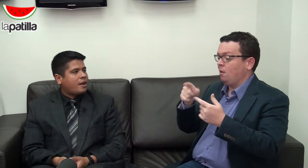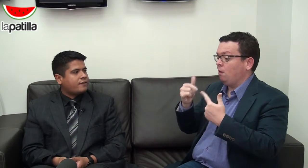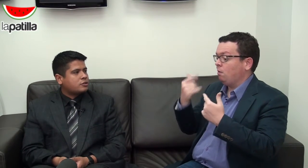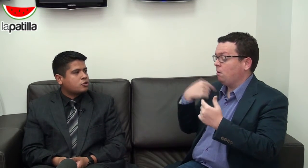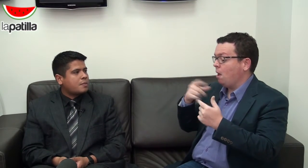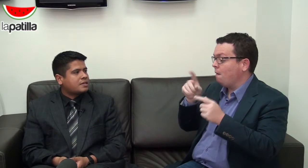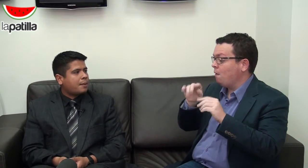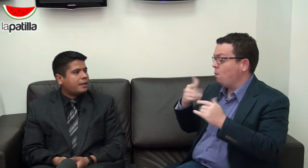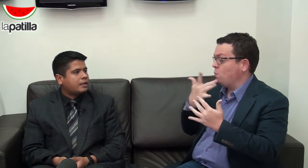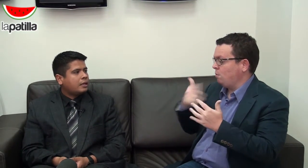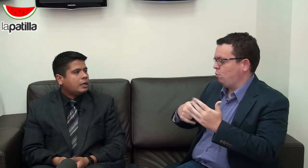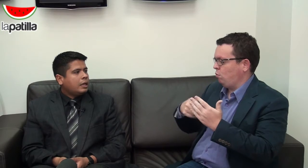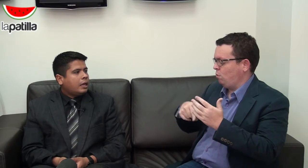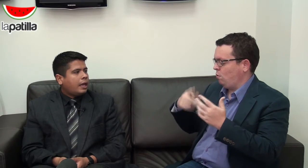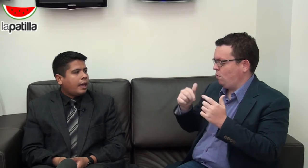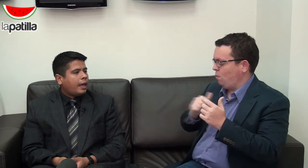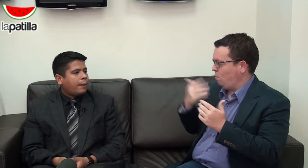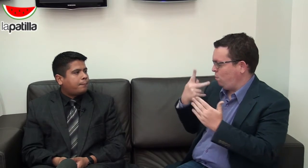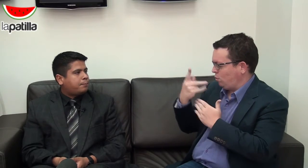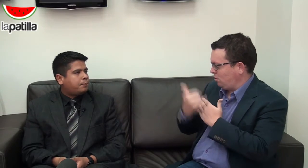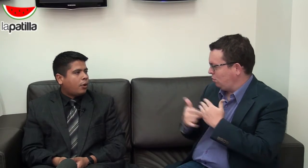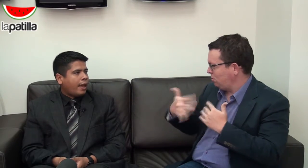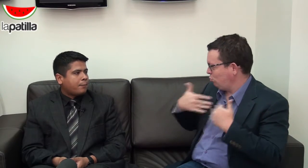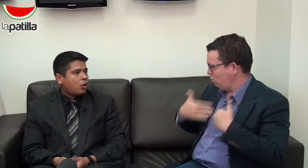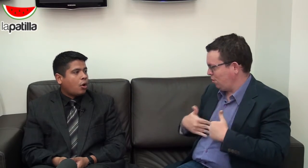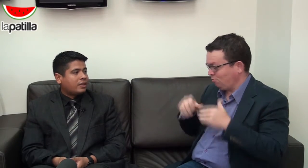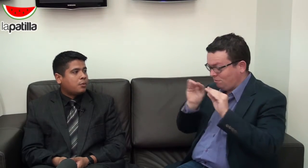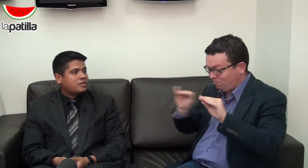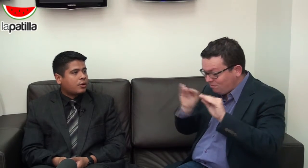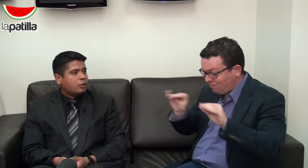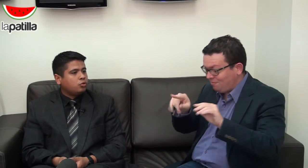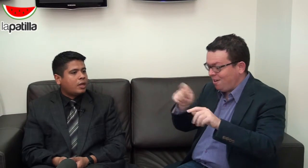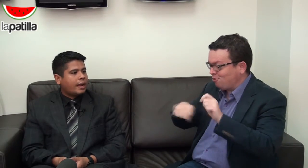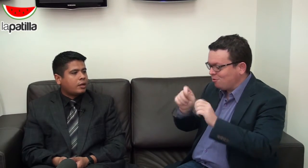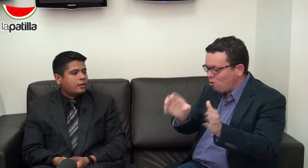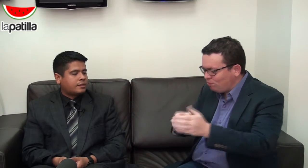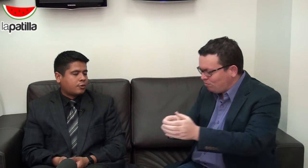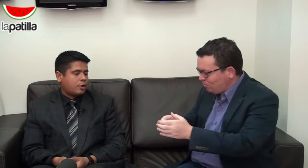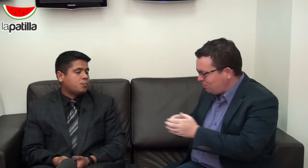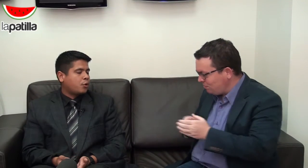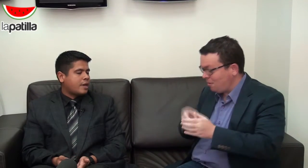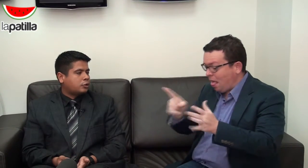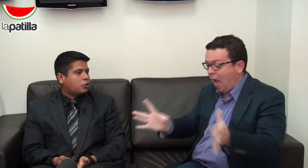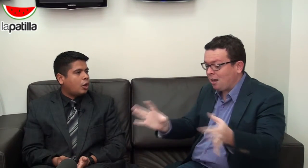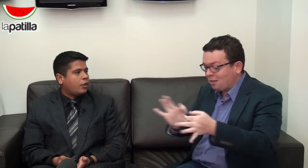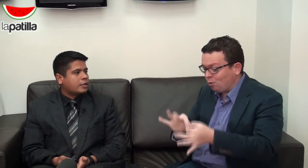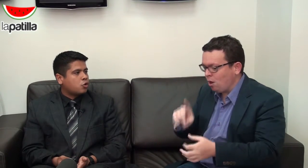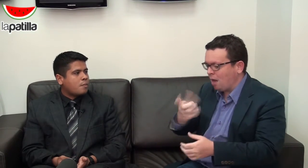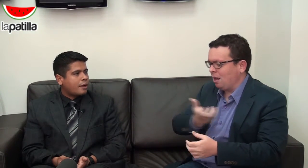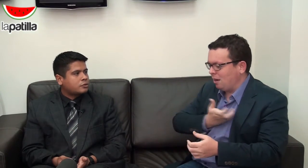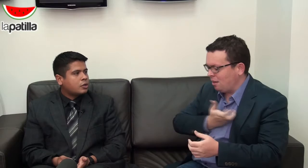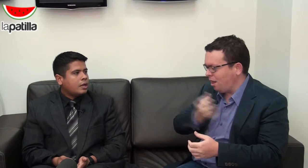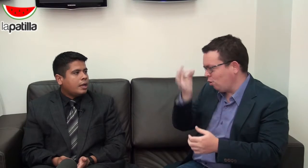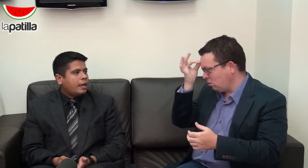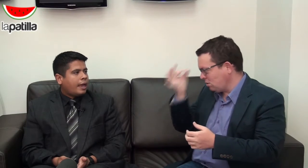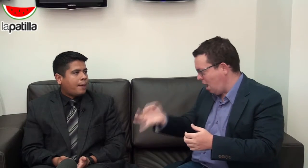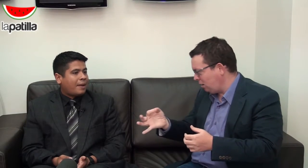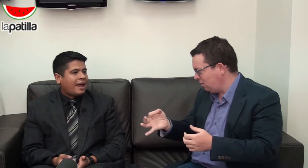beneficios son básicamente, por ejemplo, ahora estamos desarrollando un proyecto de los derechos humanos para